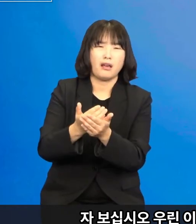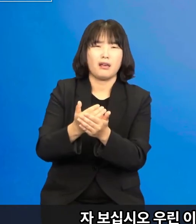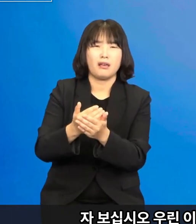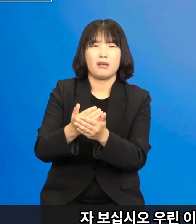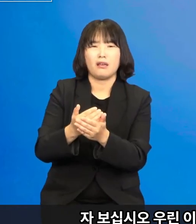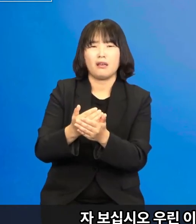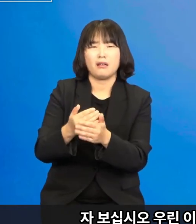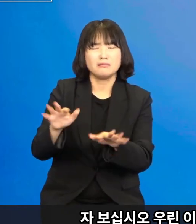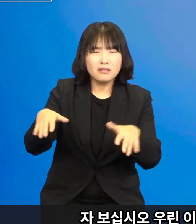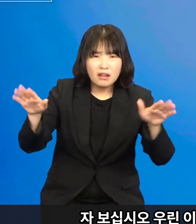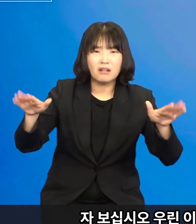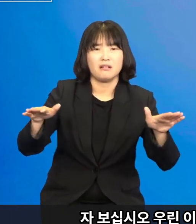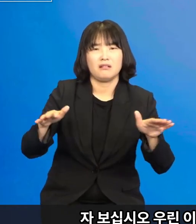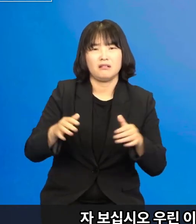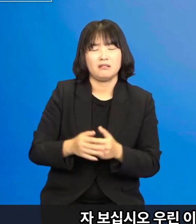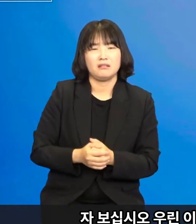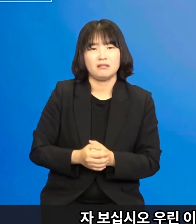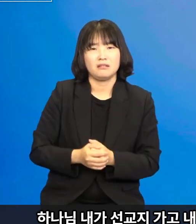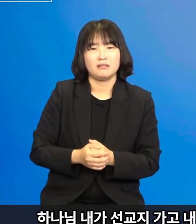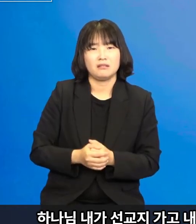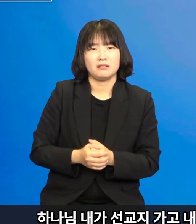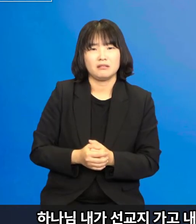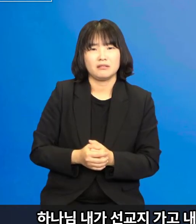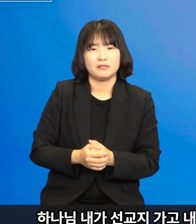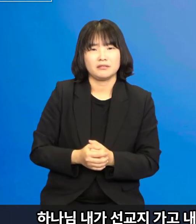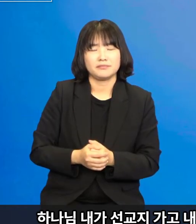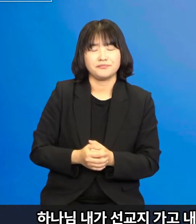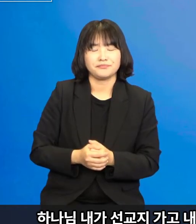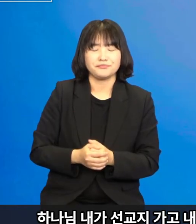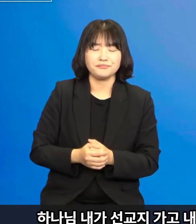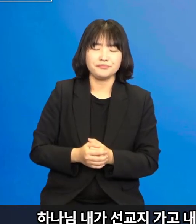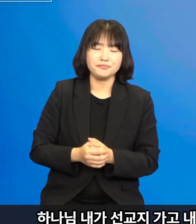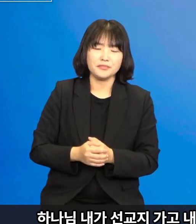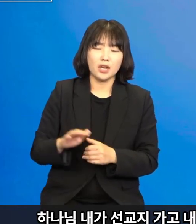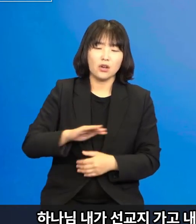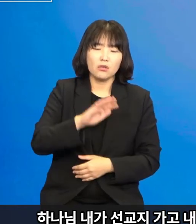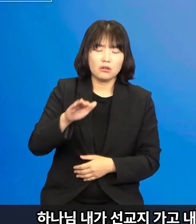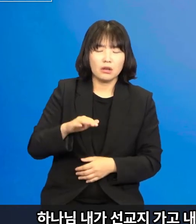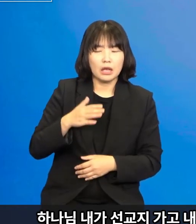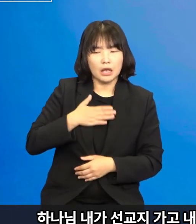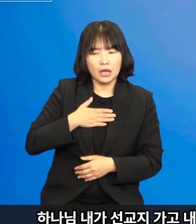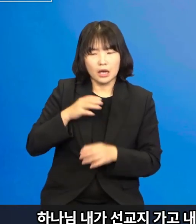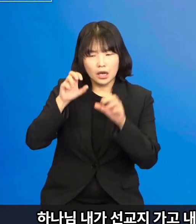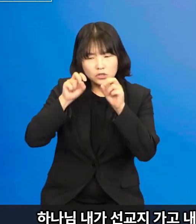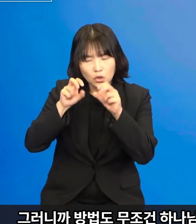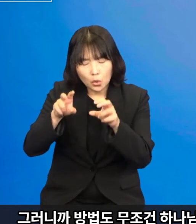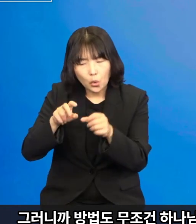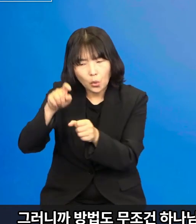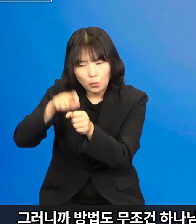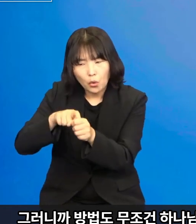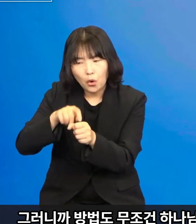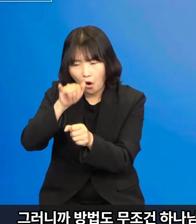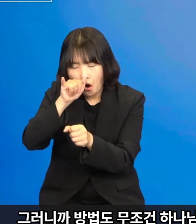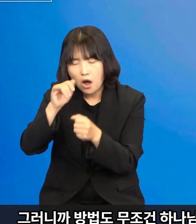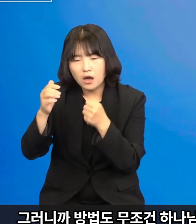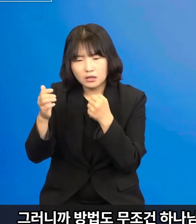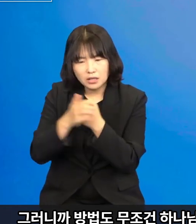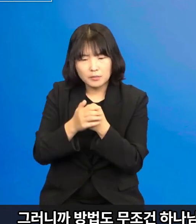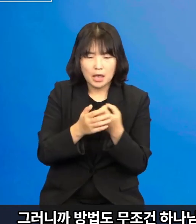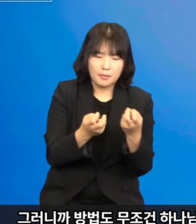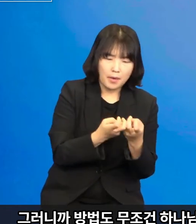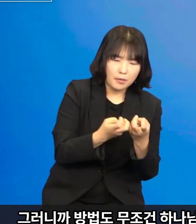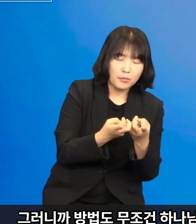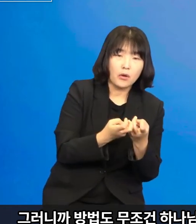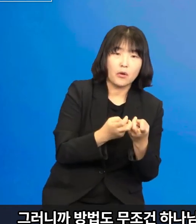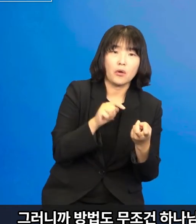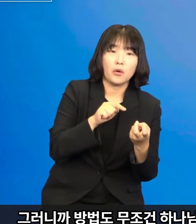자, 보십시오. 우린 이렇게 생각하는 경향이 있어요. 하나님, 내가 선교지 가고 내가 선교하니까 의도가 너무 좋잖아요. 그러니까 방법도 무조건 하나님이